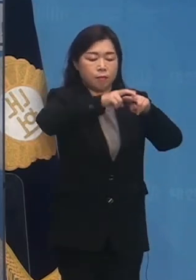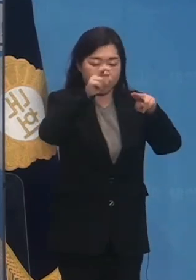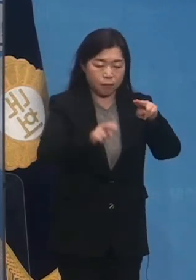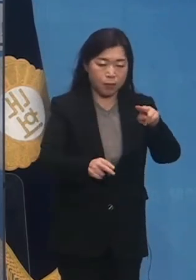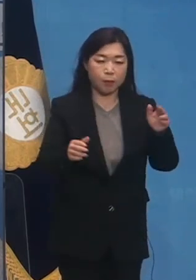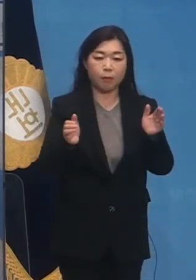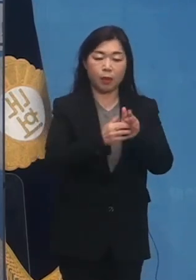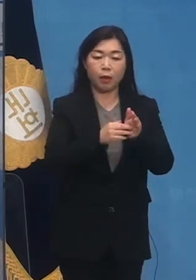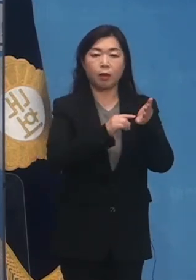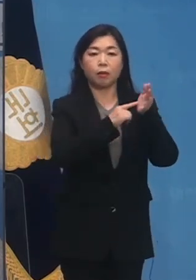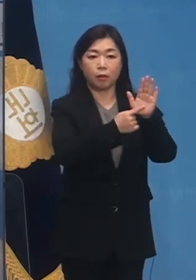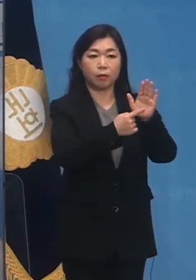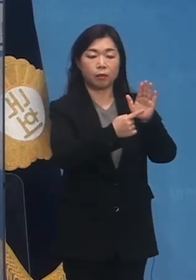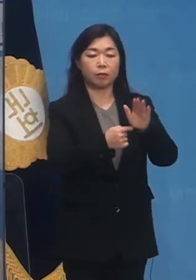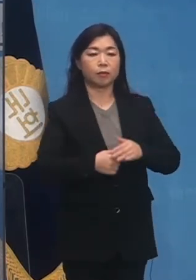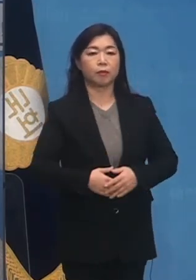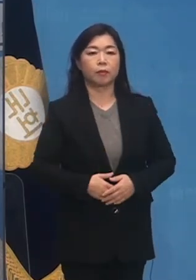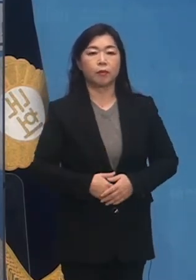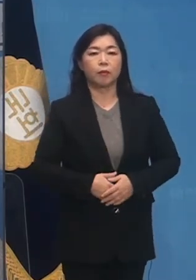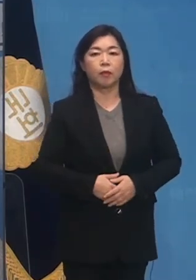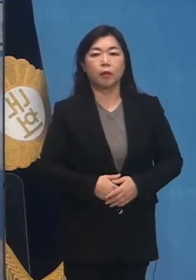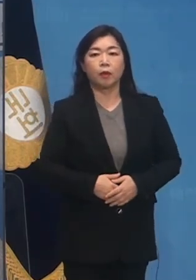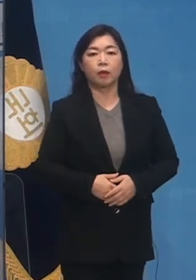사의를 표명을 한 바 있습니다.